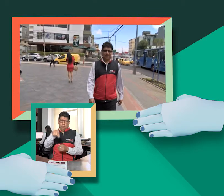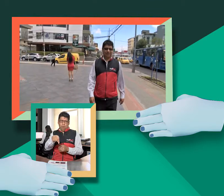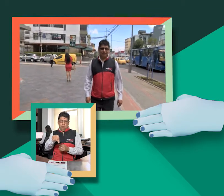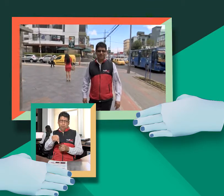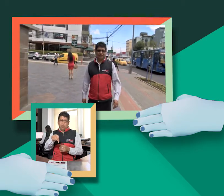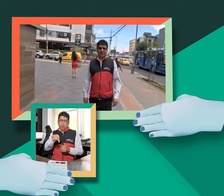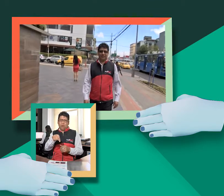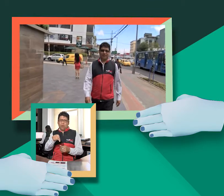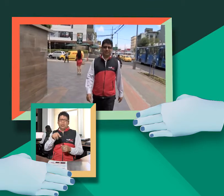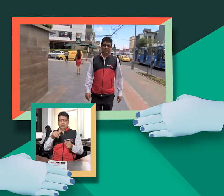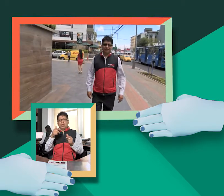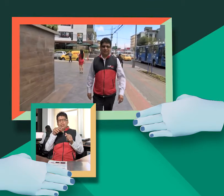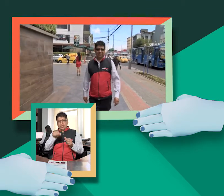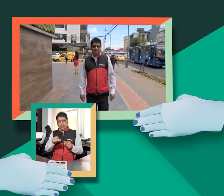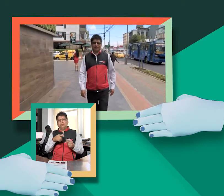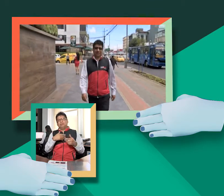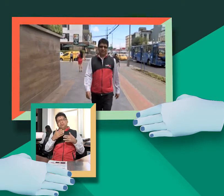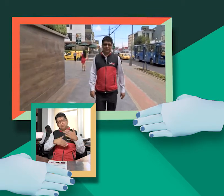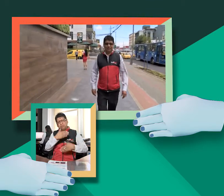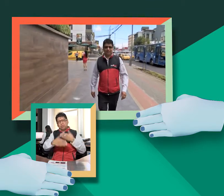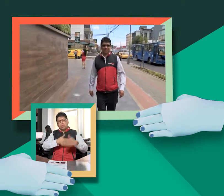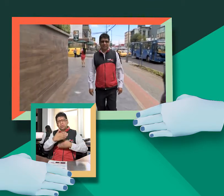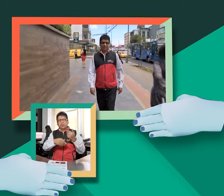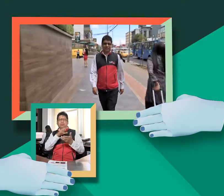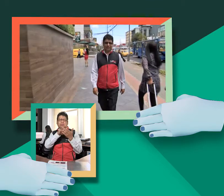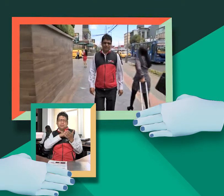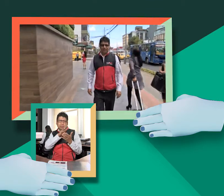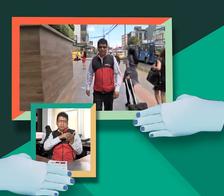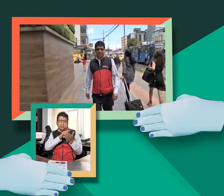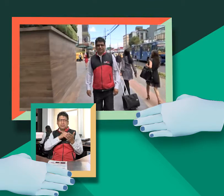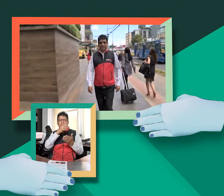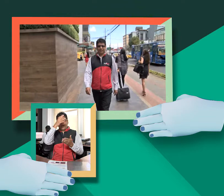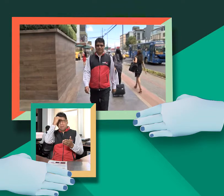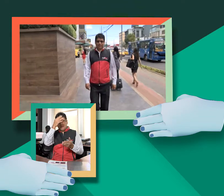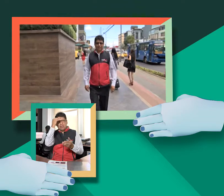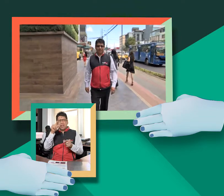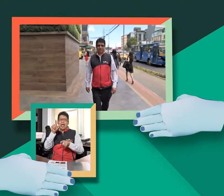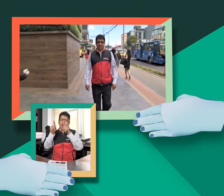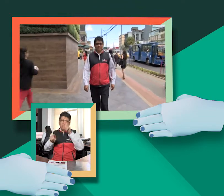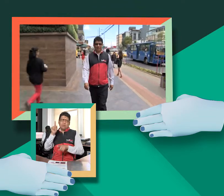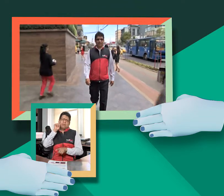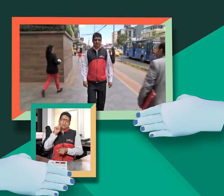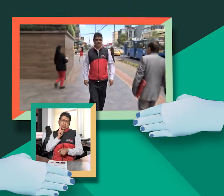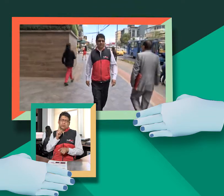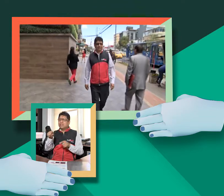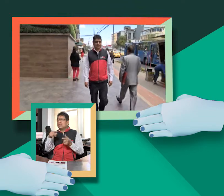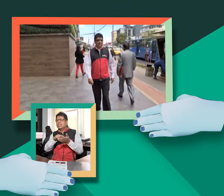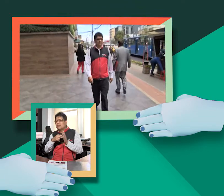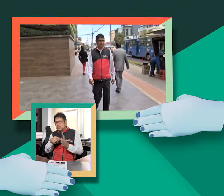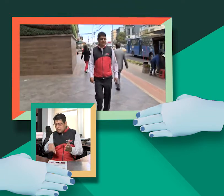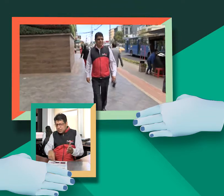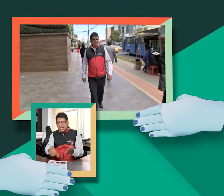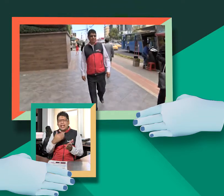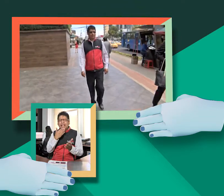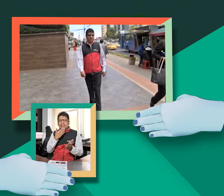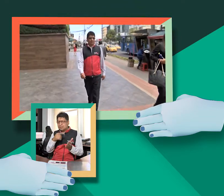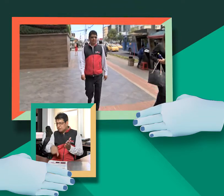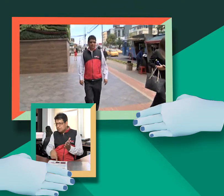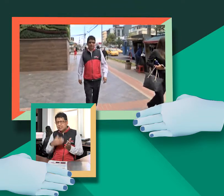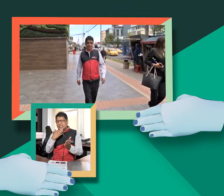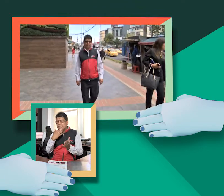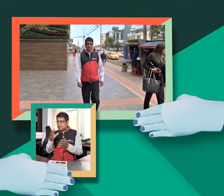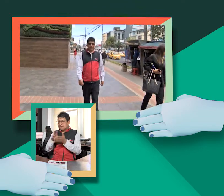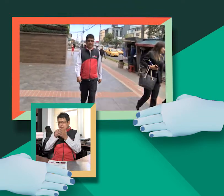entregaron una sede en comodato cerca del teatro méxico es decir donde empieza a frecuentar la asociación y empecé a